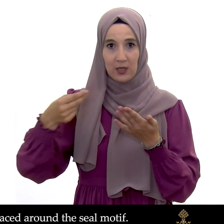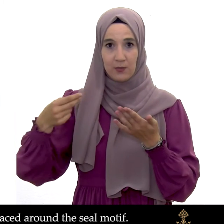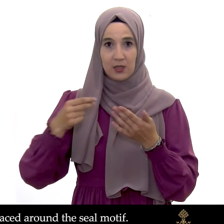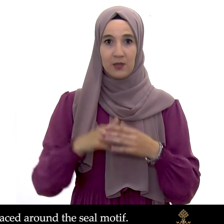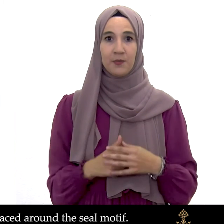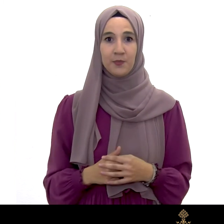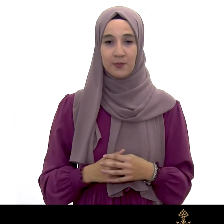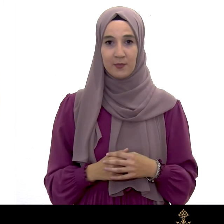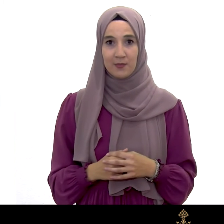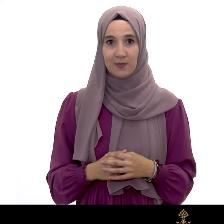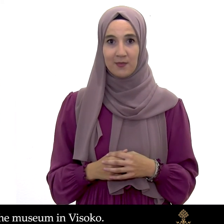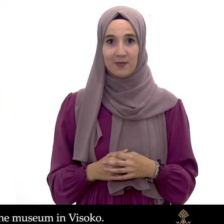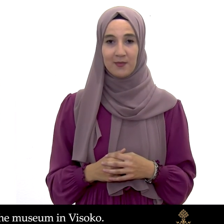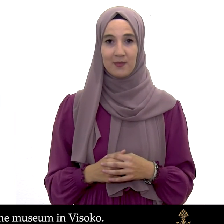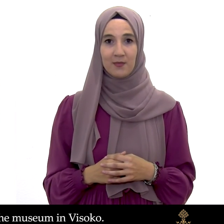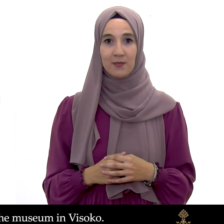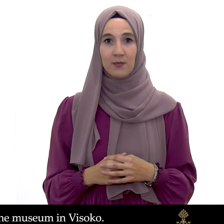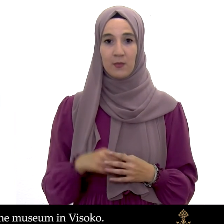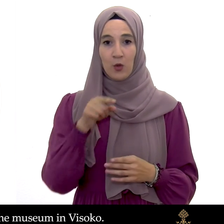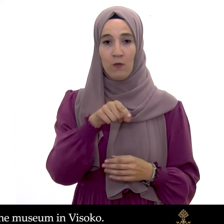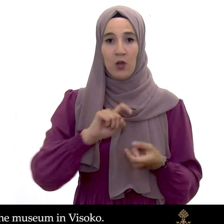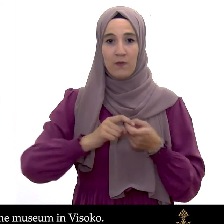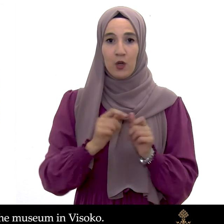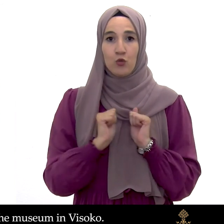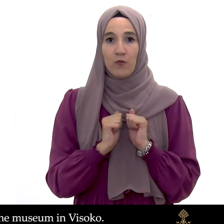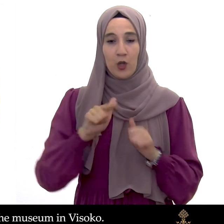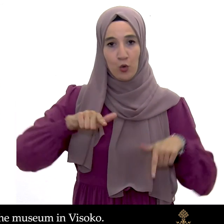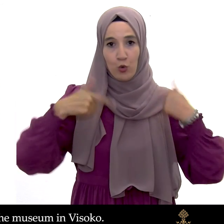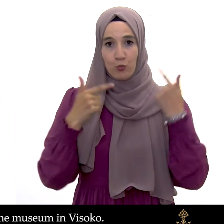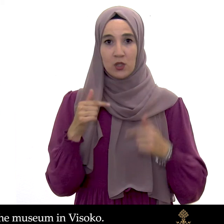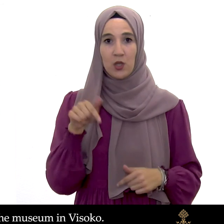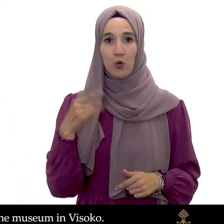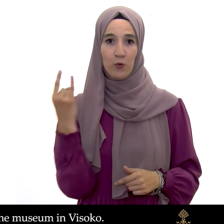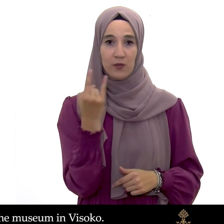Predmet se čuva u muzeju u Visokom.